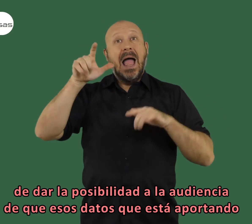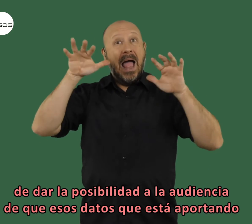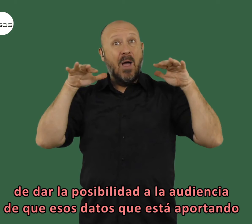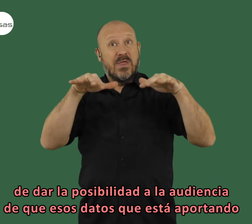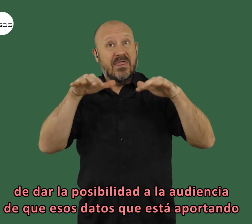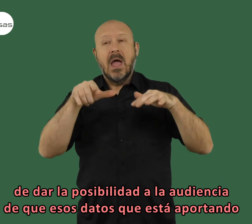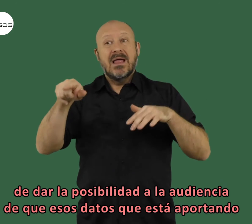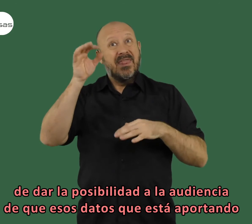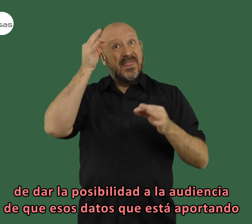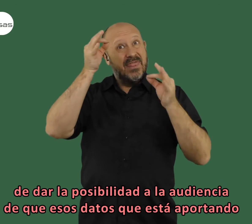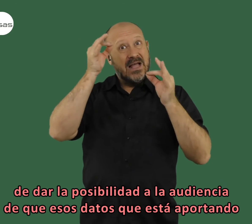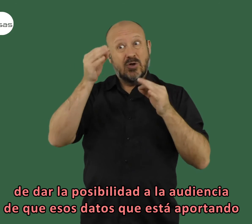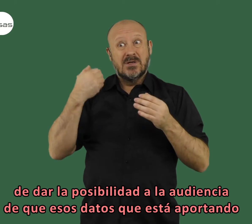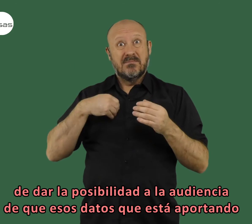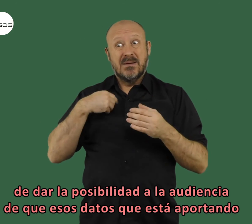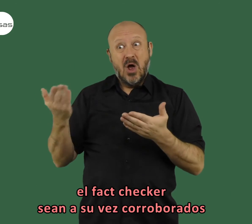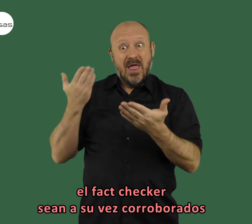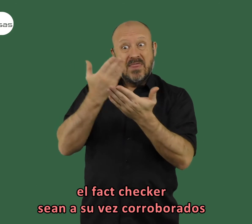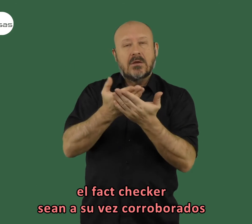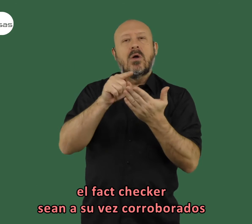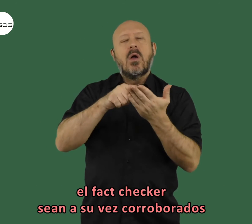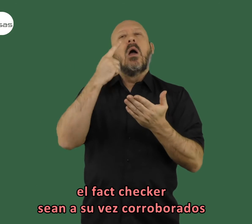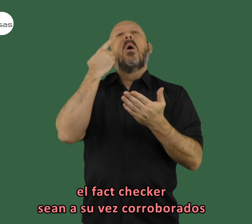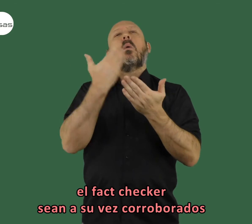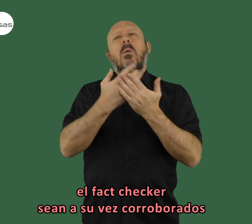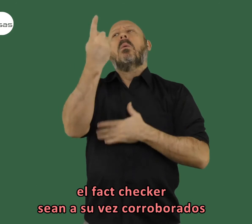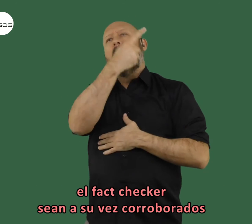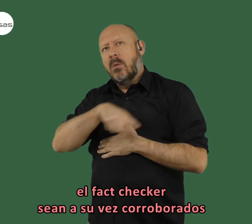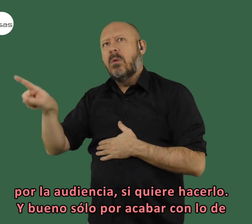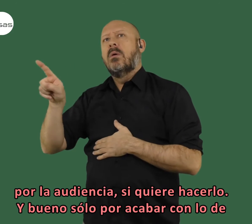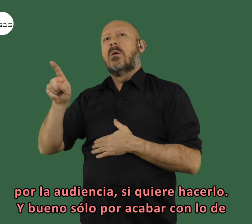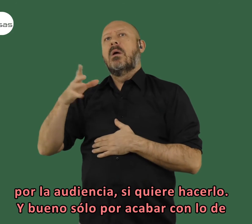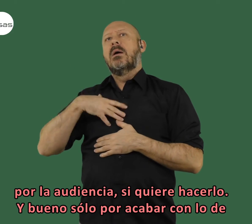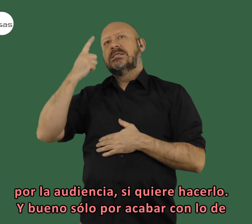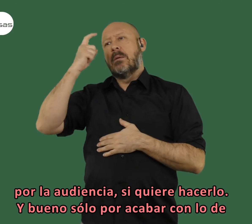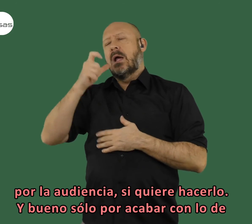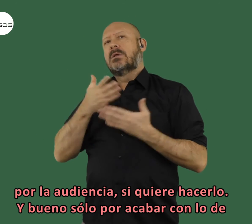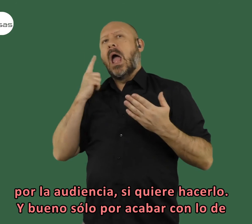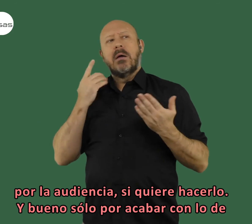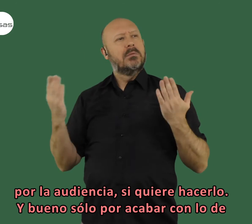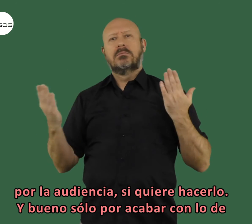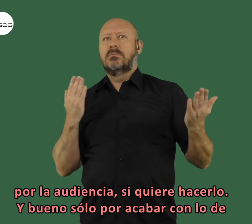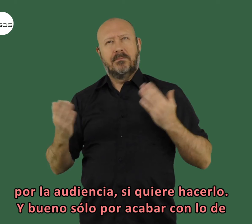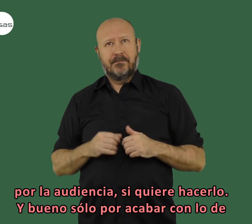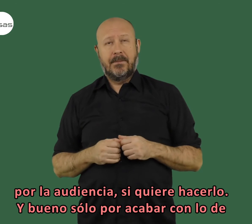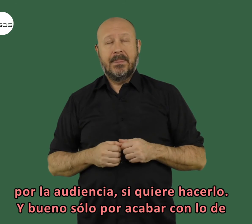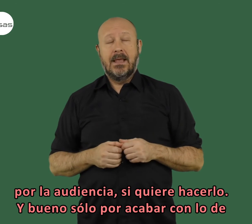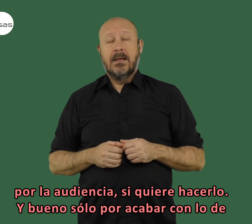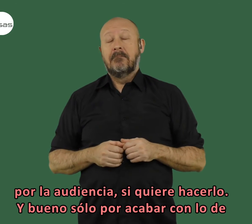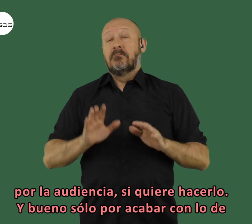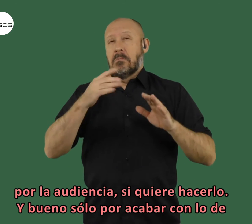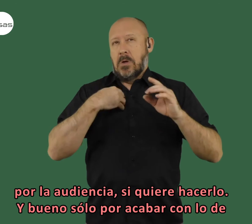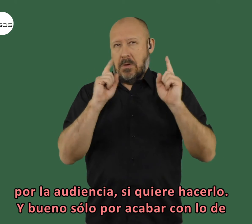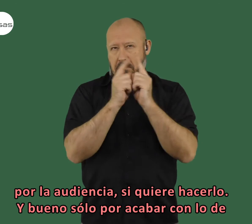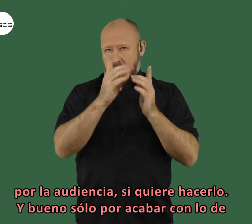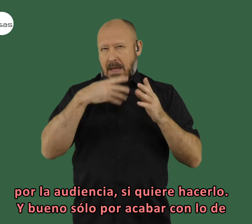audiencia de que esos datos que está aportando el fact-checker sean a su vez corroborados por la audiencia si quiere hacerlo. Y